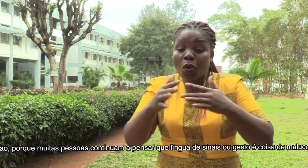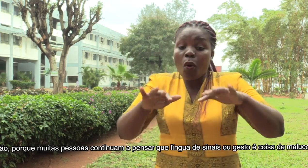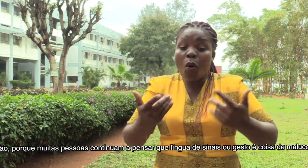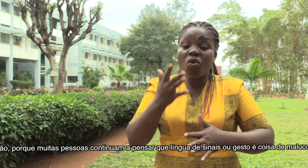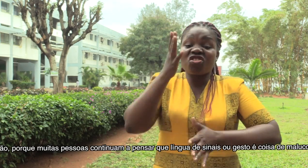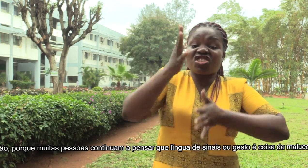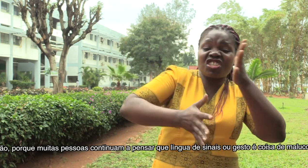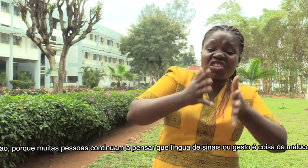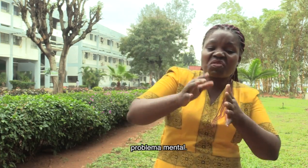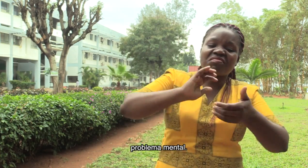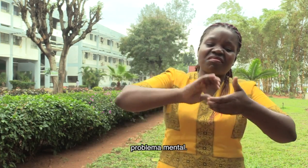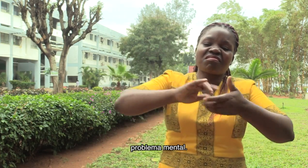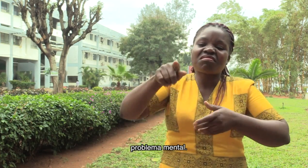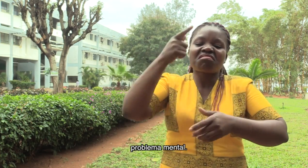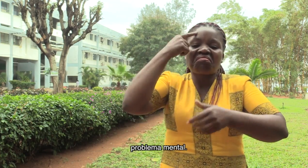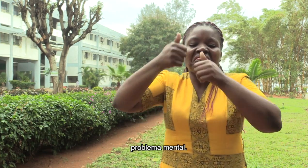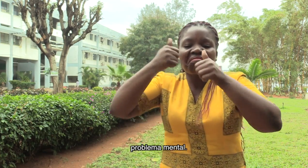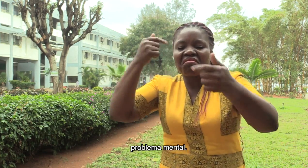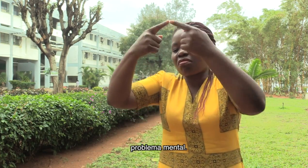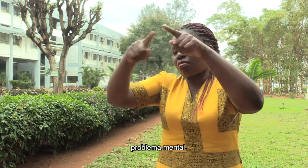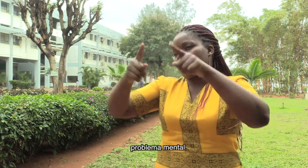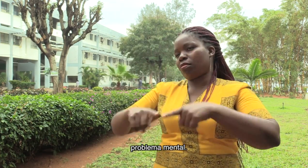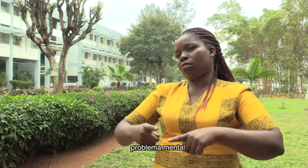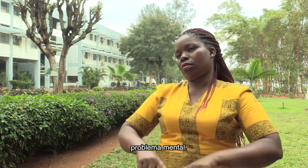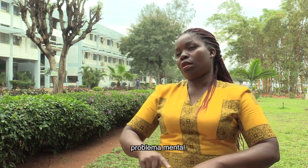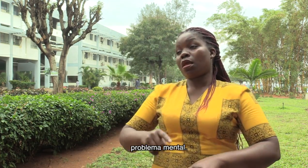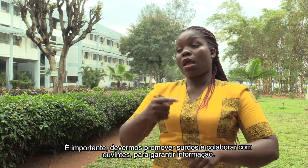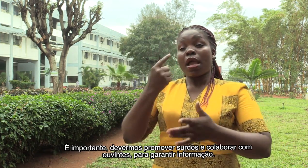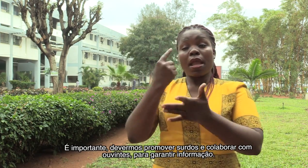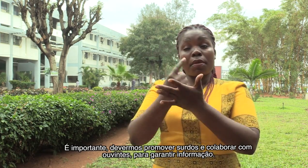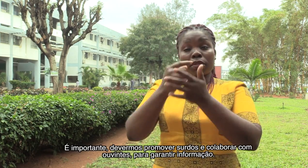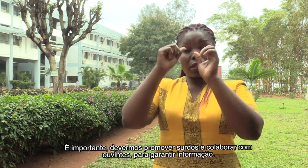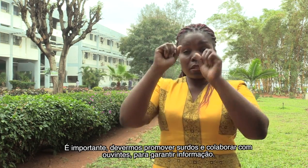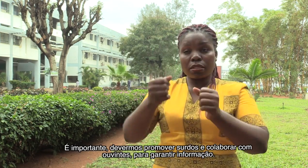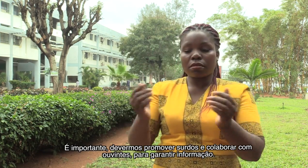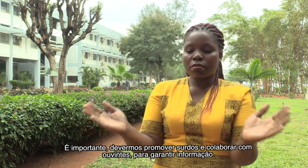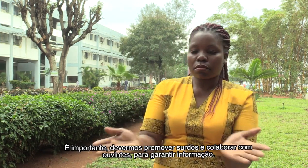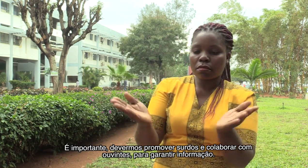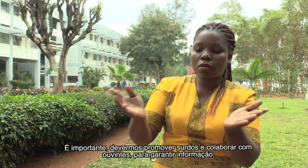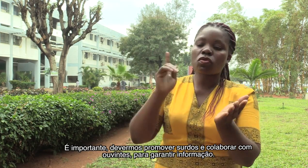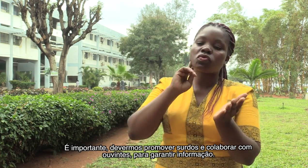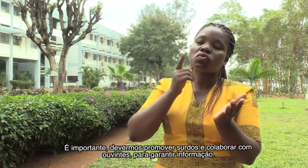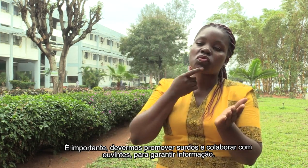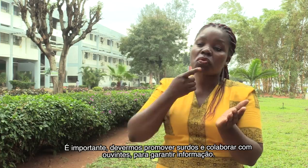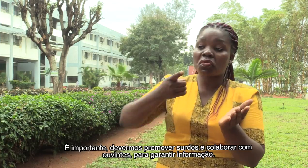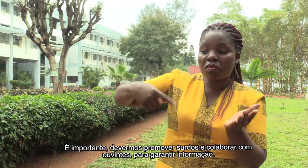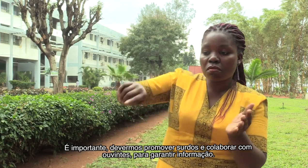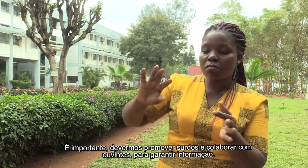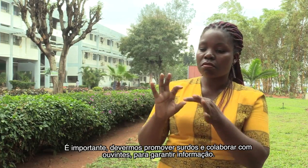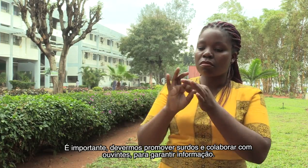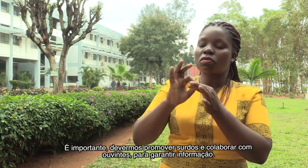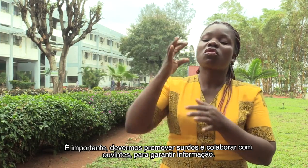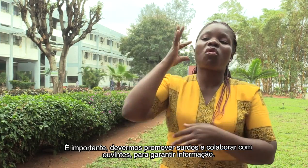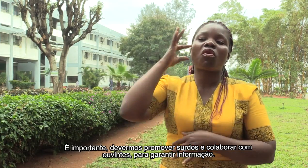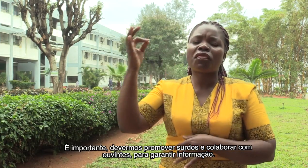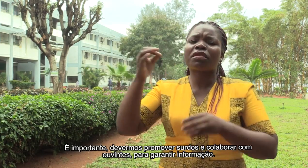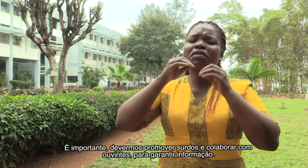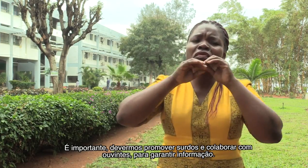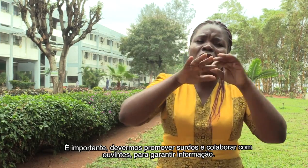pessoa com problema mental. É importante, devemos promover e colaborar com os ouvintes para garantir informação.